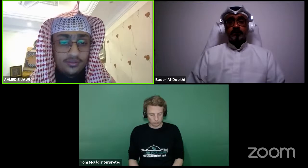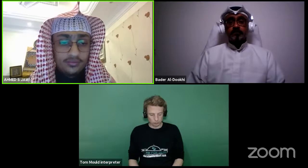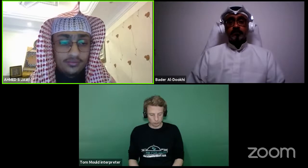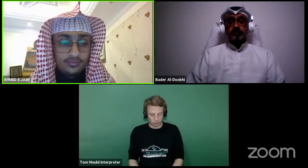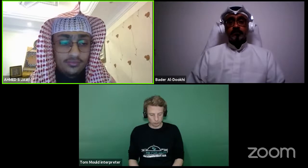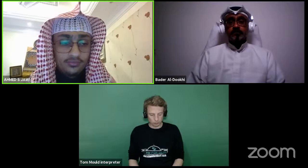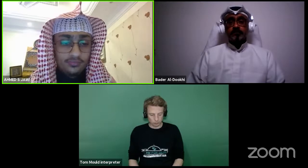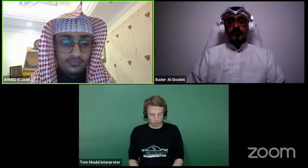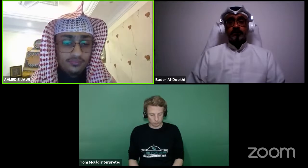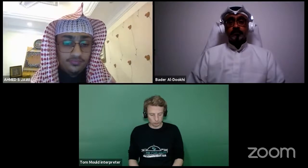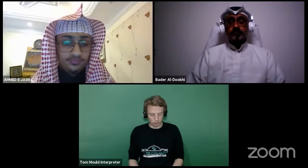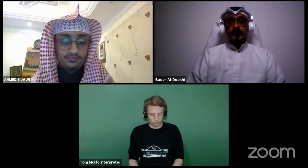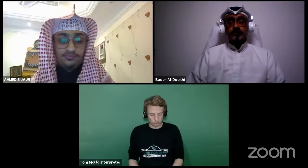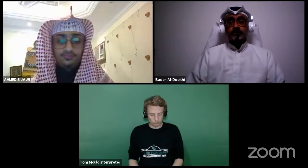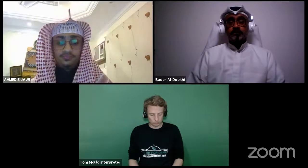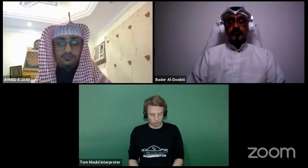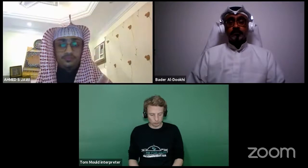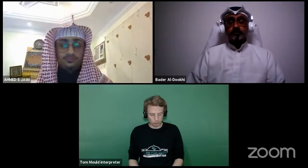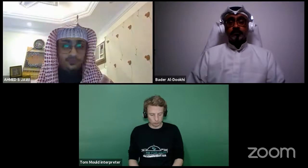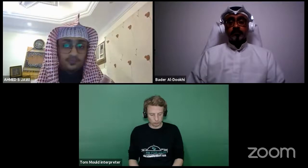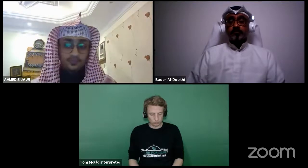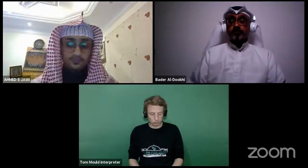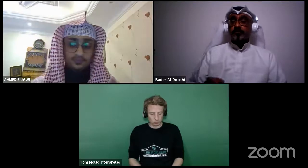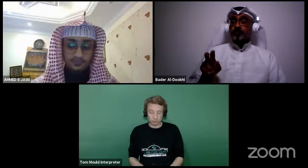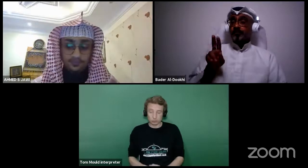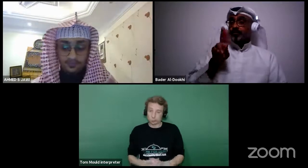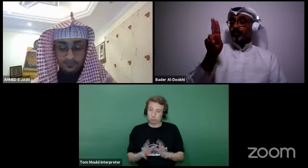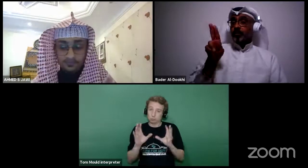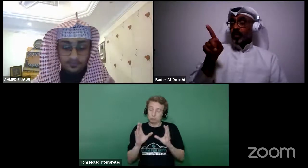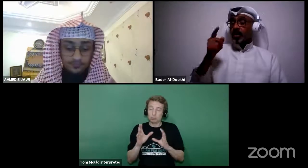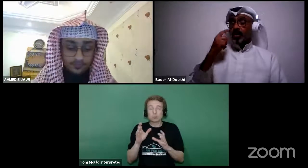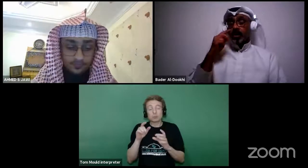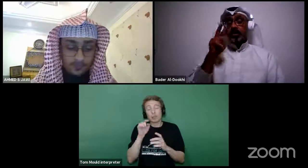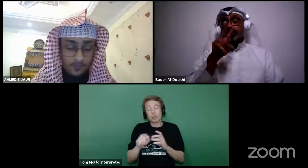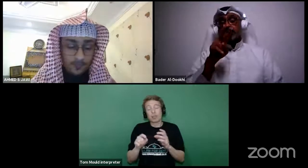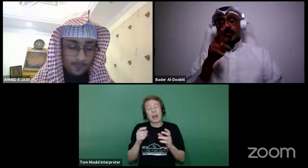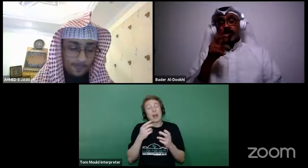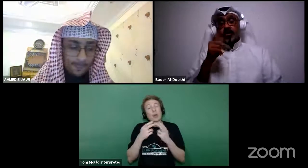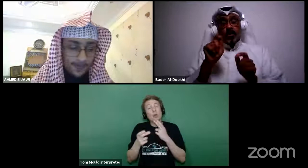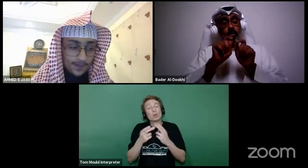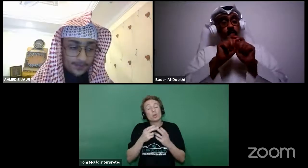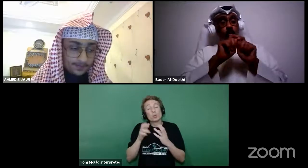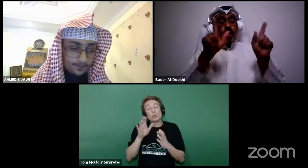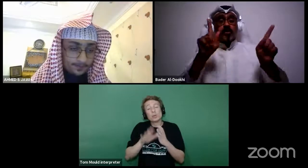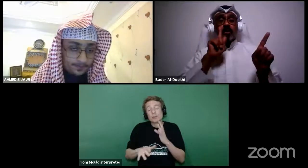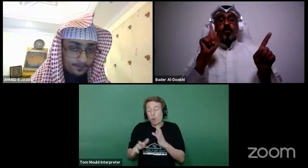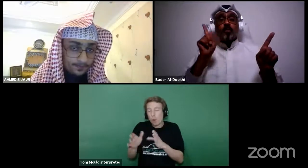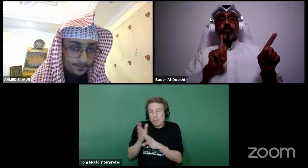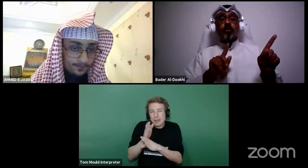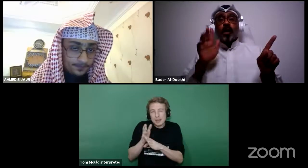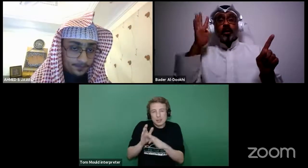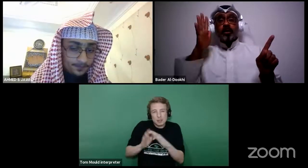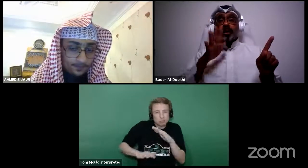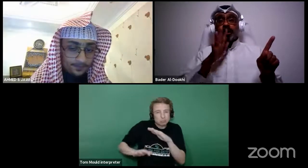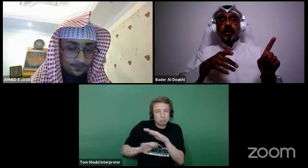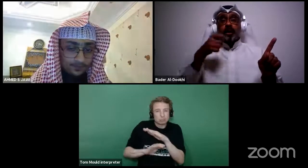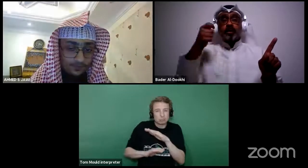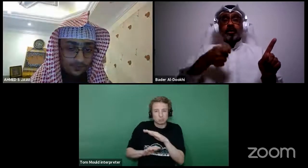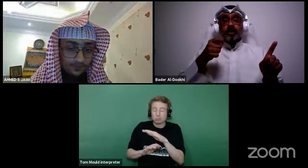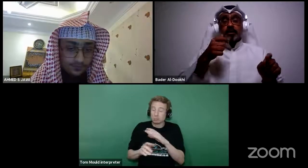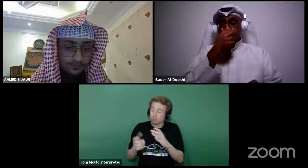يمكرون. That is the news of the unseen that we reveal to you, O Muhammad. Peace and blessings be upon